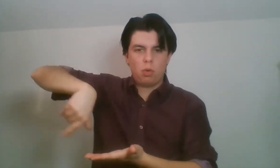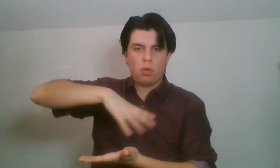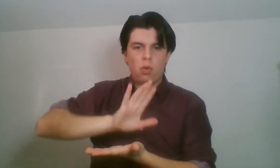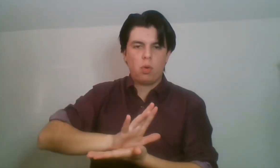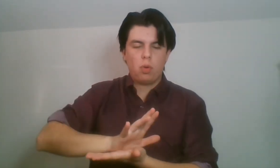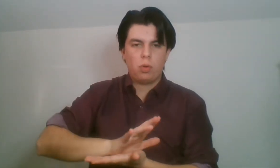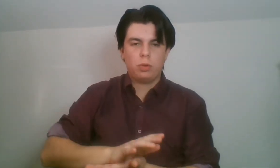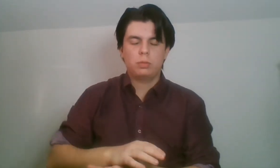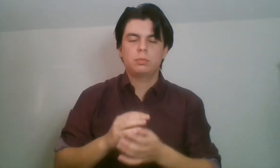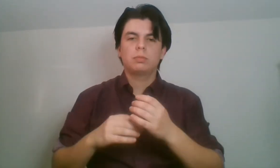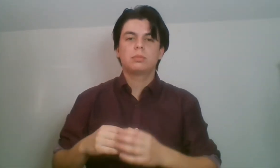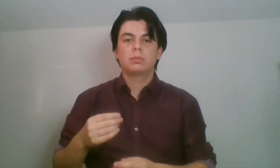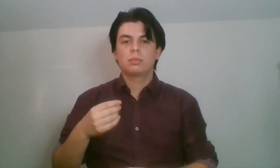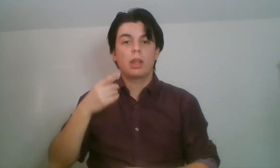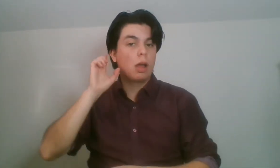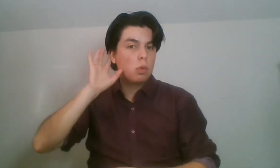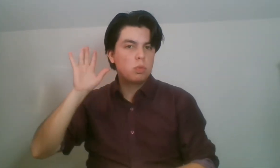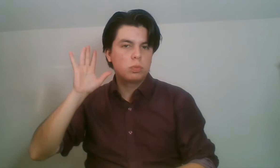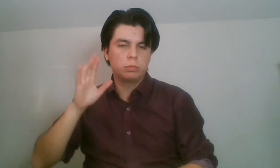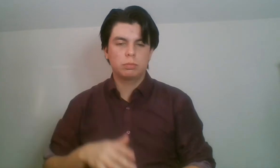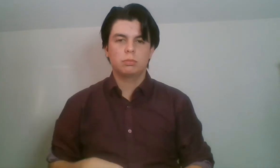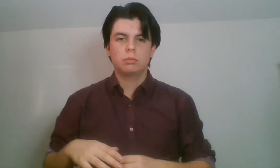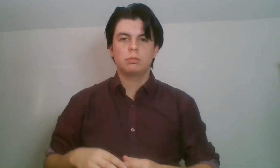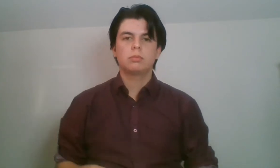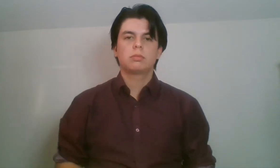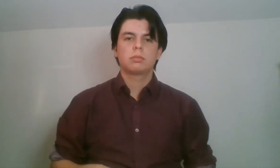esta también es muy sabrosa.